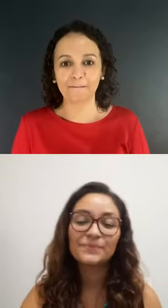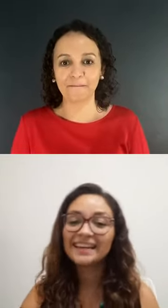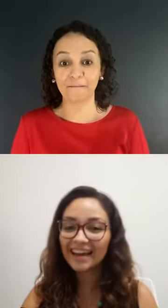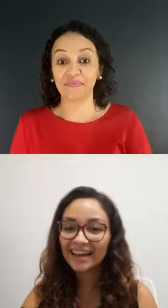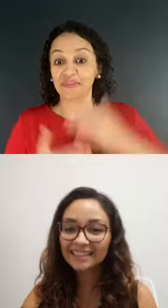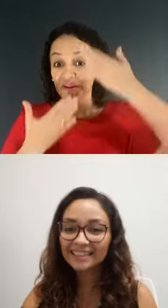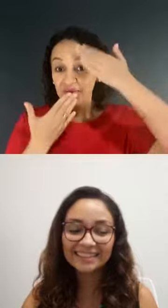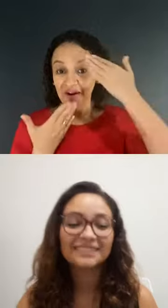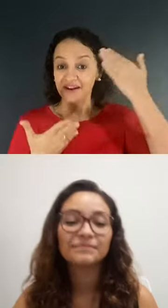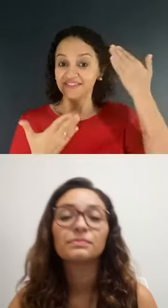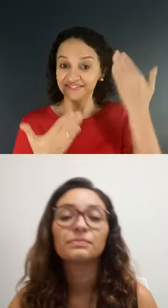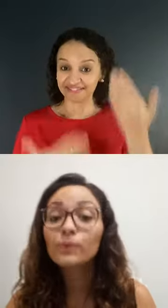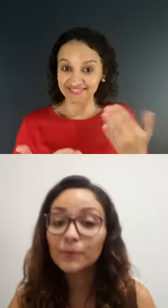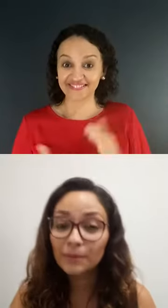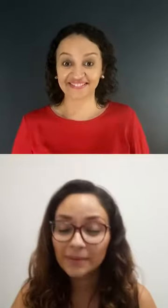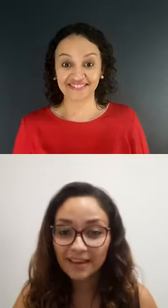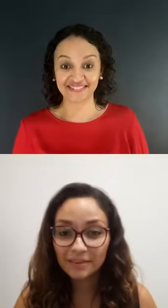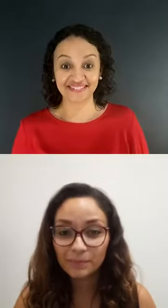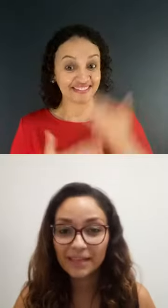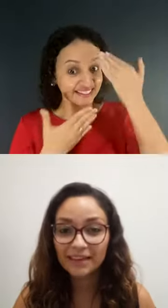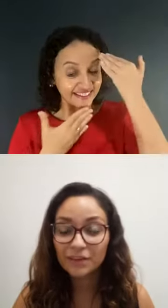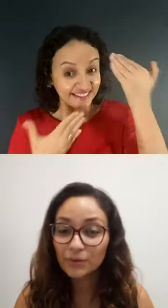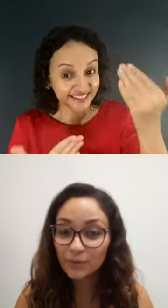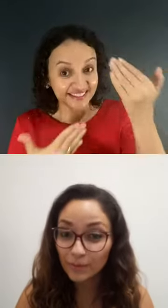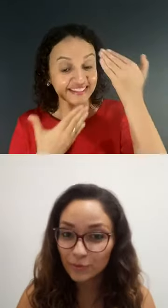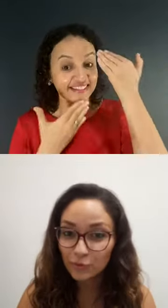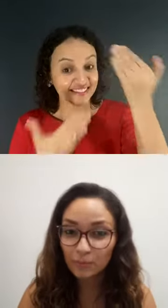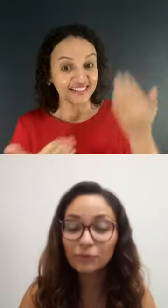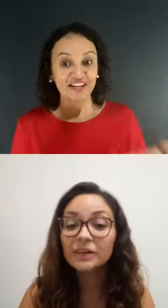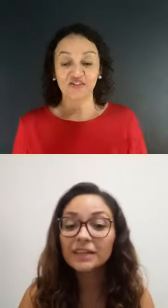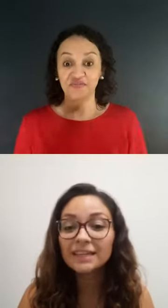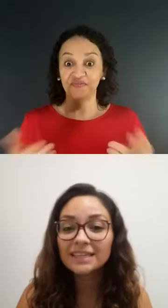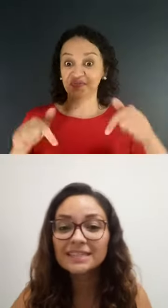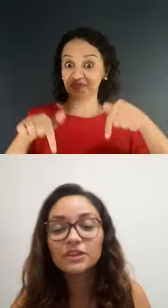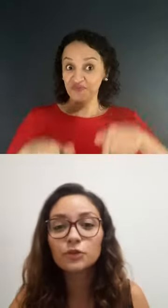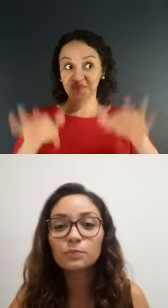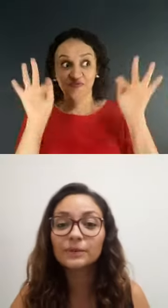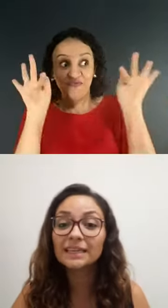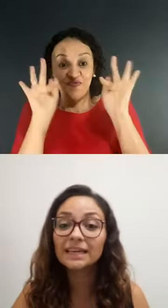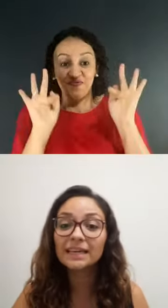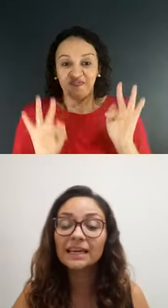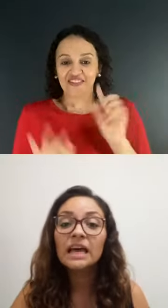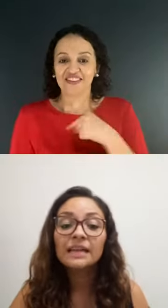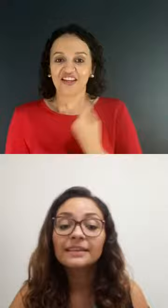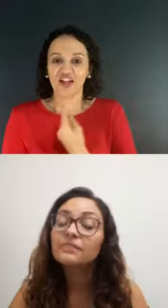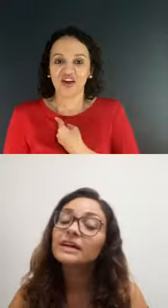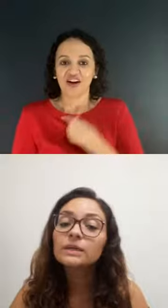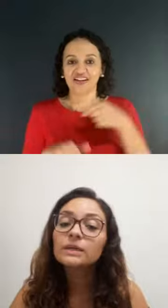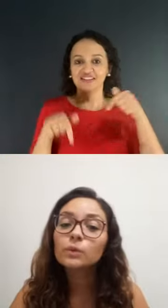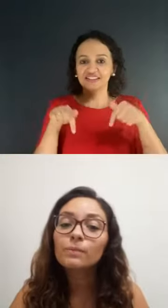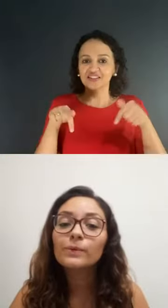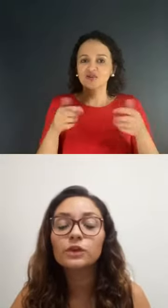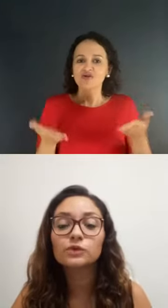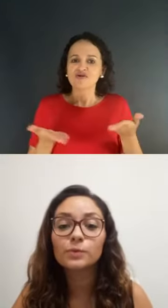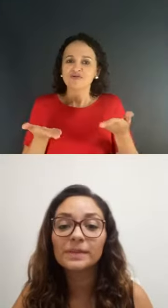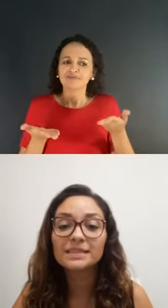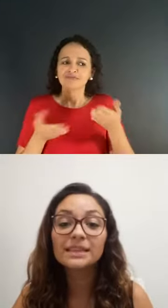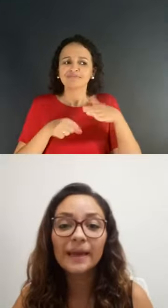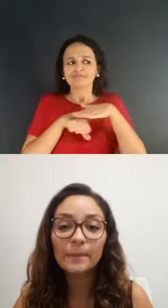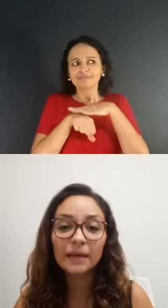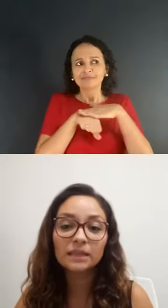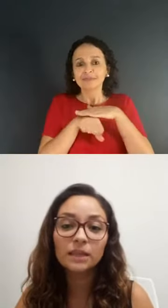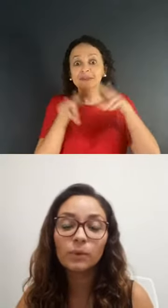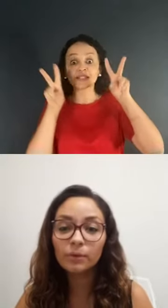Ok, obrigada. Muito obrigada por estar aqui hoje. Estou muito feliz da gente poder estar falando um pouquinho sobre